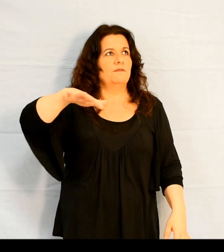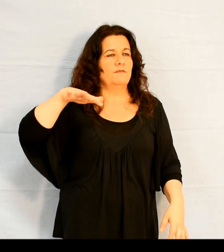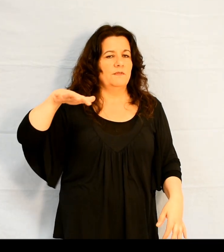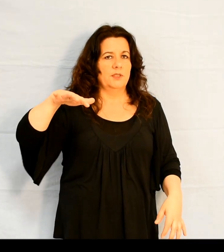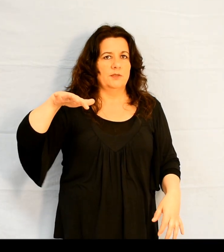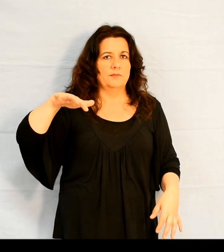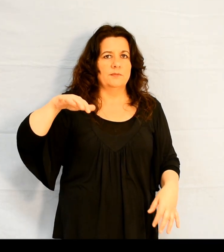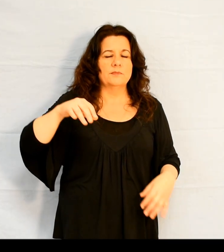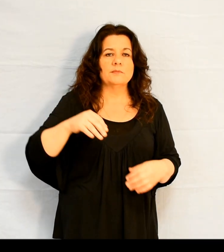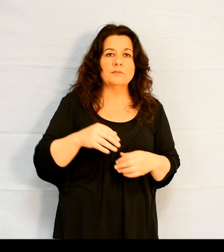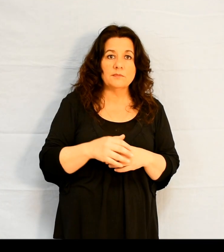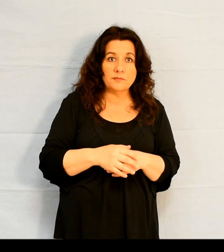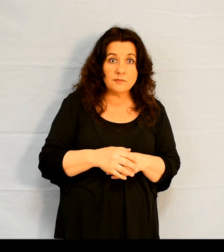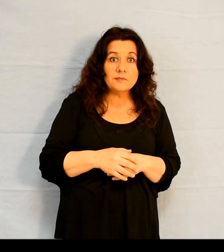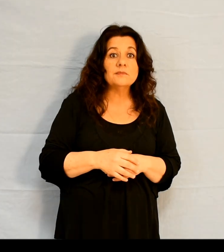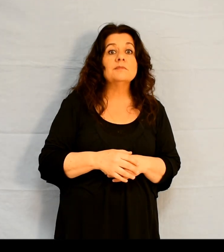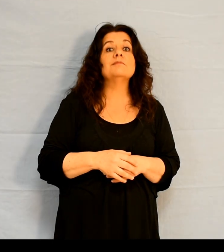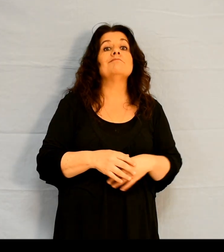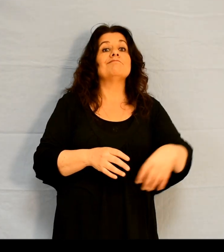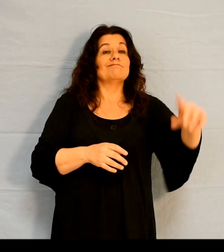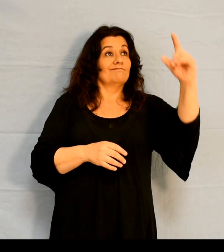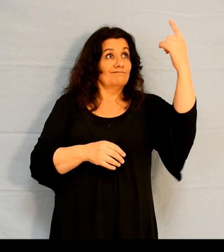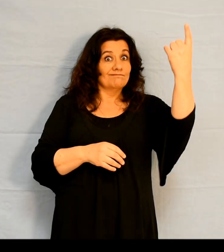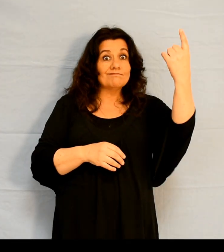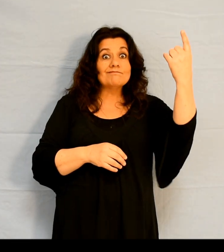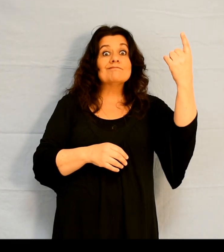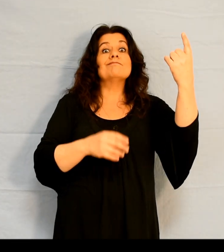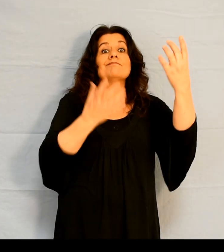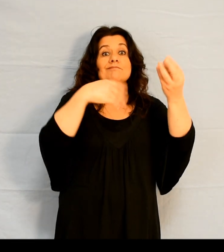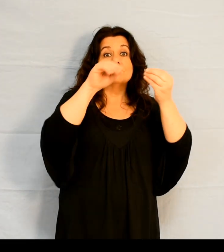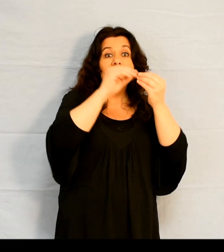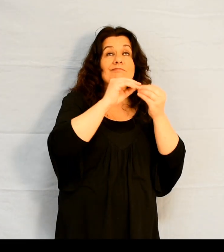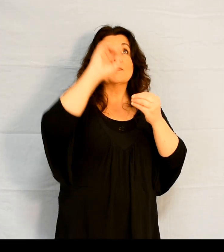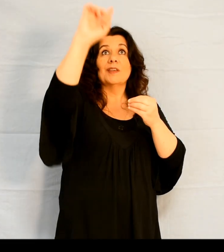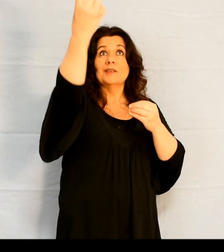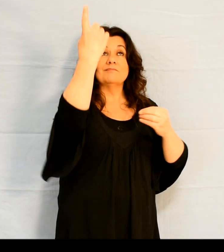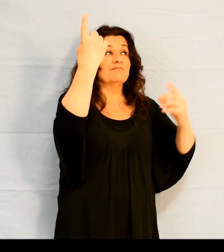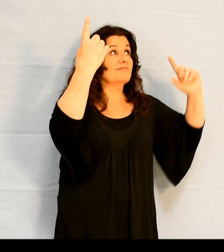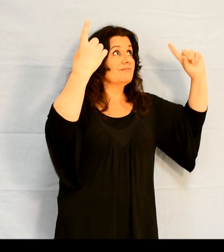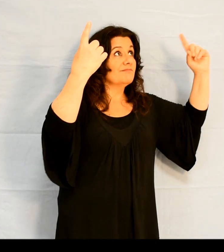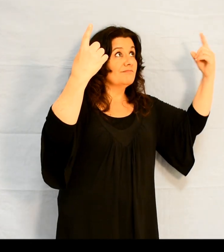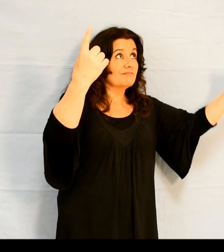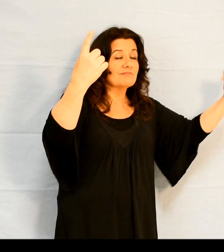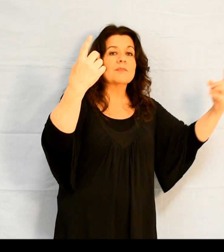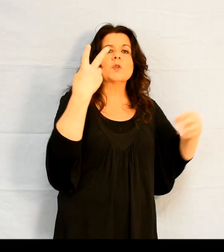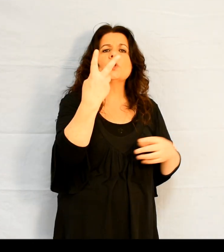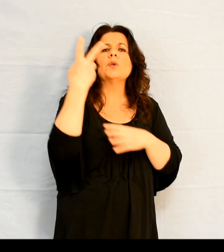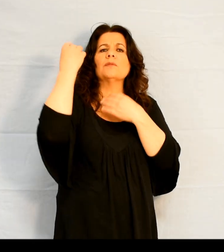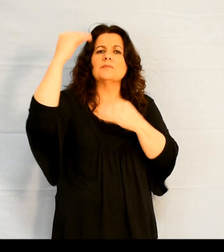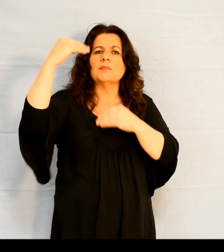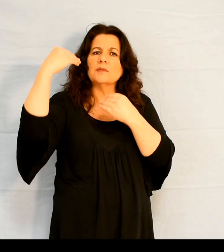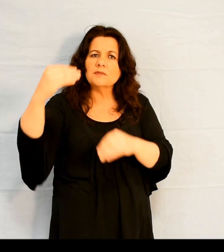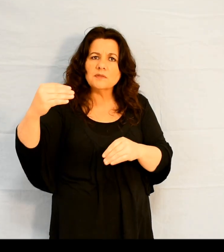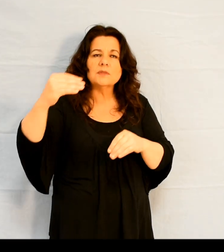Alors on crucifia avec lui deux bandits, l'un à droite et l'autre à gauche.